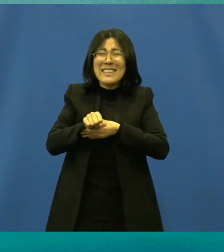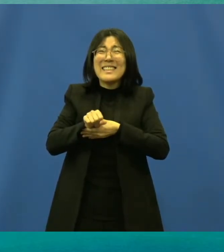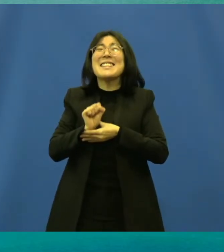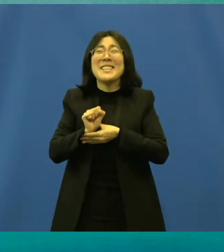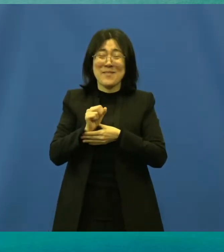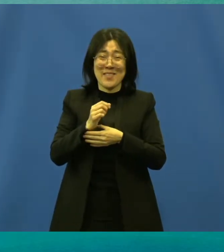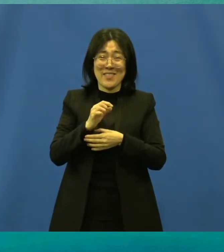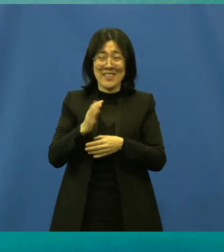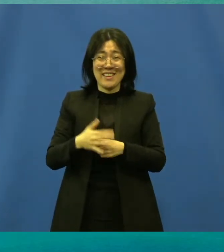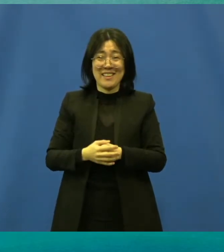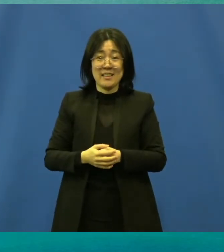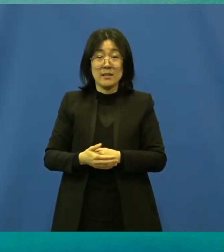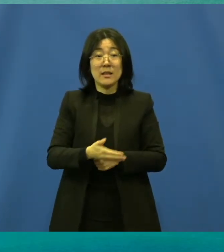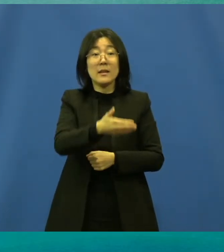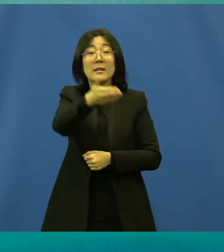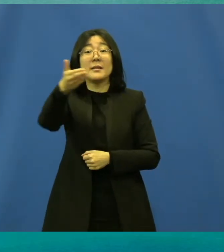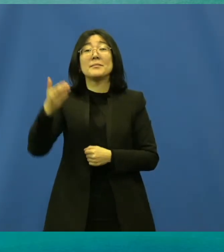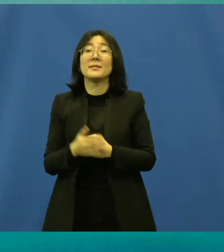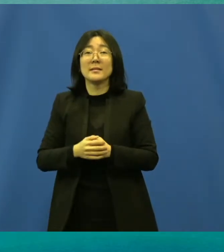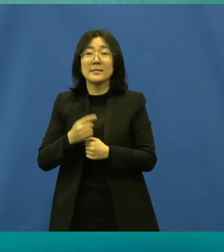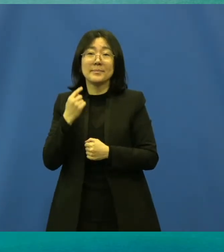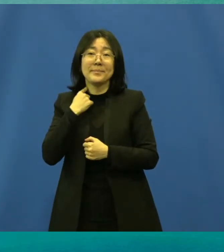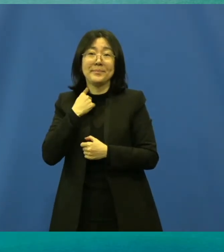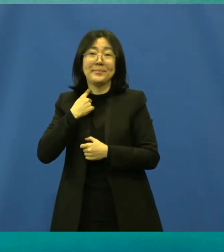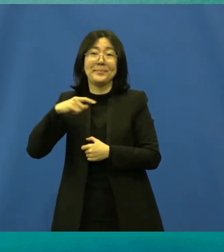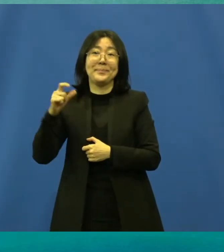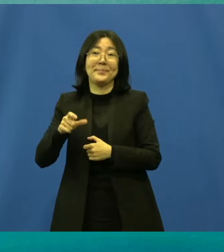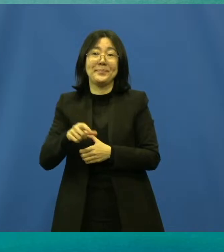그런데 목이 곧온 백성은 돌리지를 않습니다.